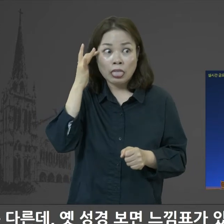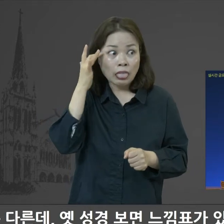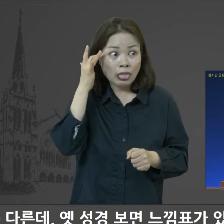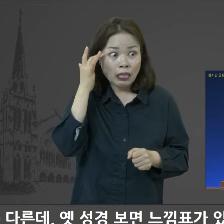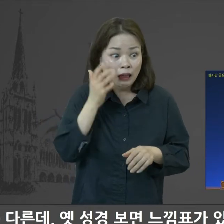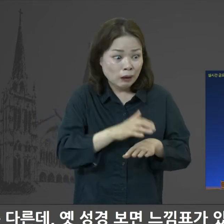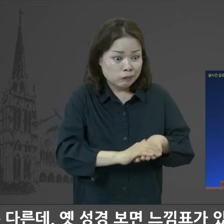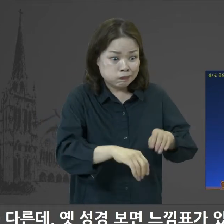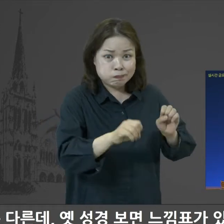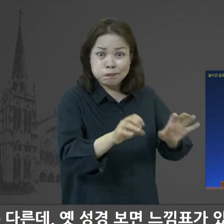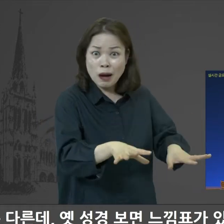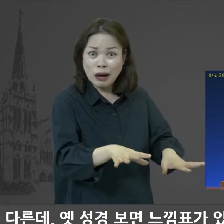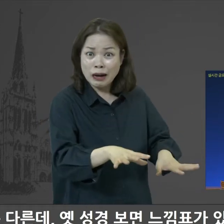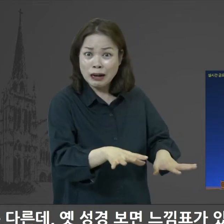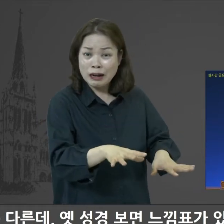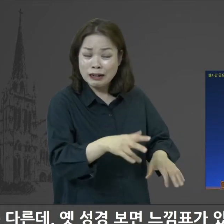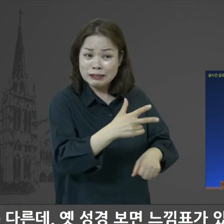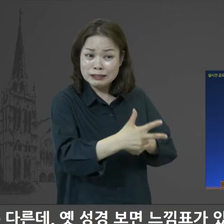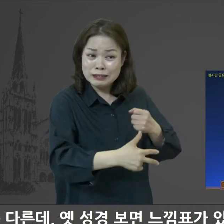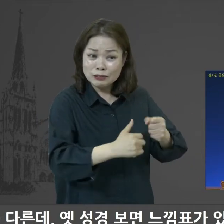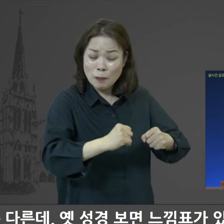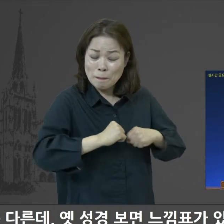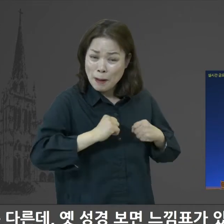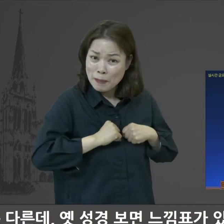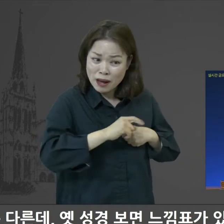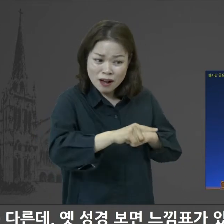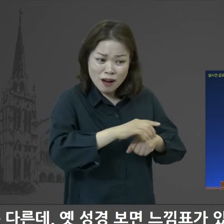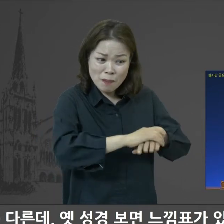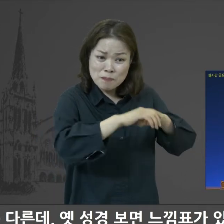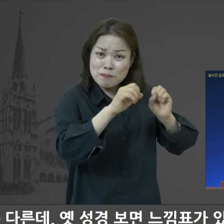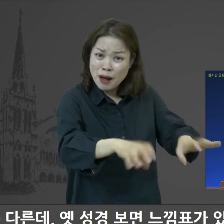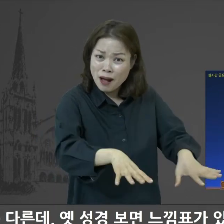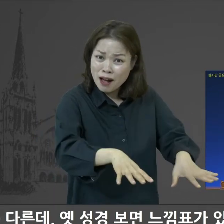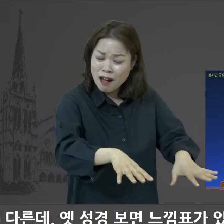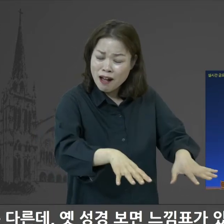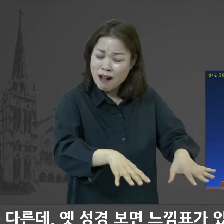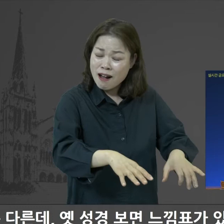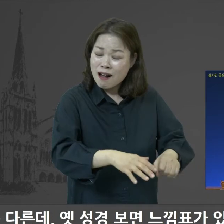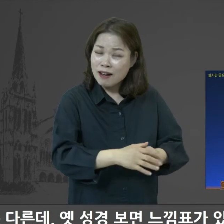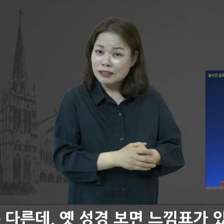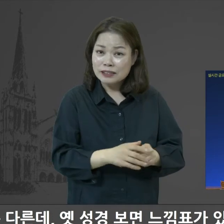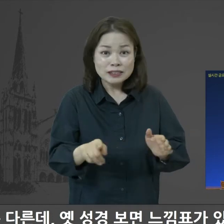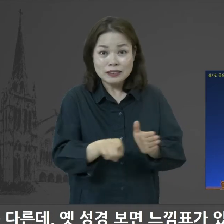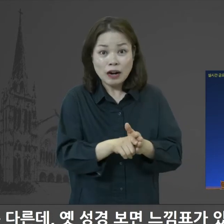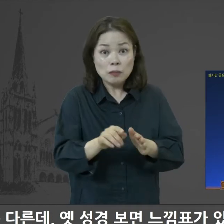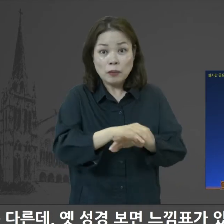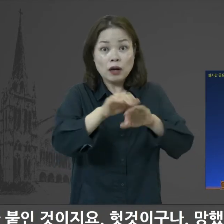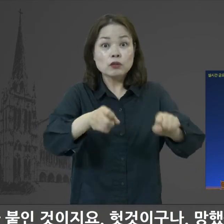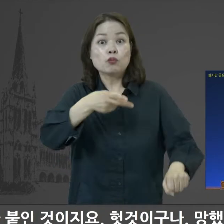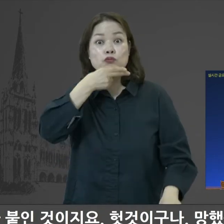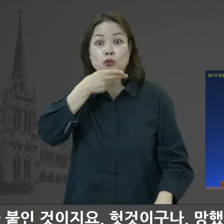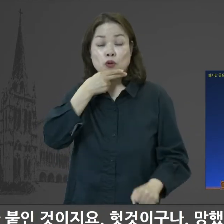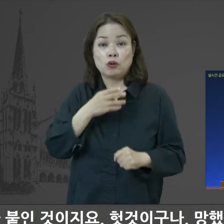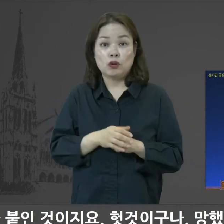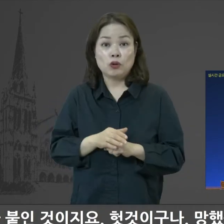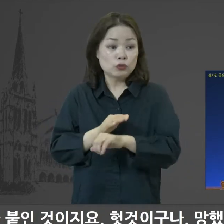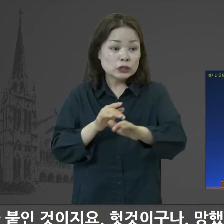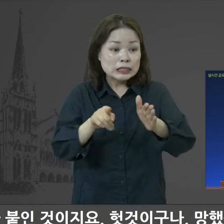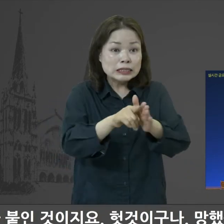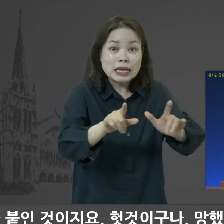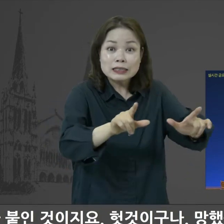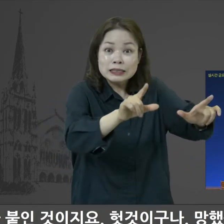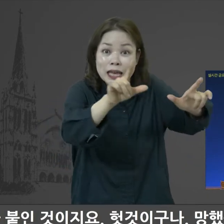헛거구나, 망했구나 이런 얘기예요. 망했구나. 여러분, 신앙생활은 절대로 망할 일 아닙니다. 우리 신앙생활